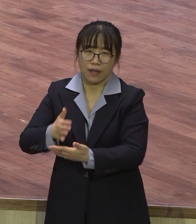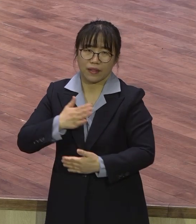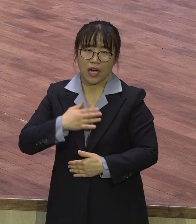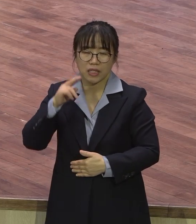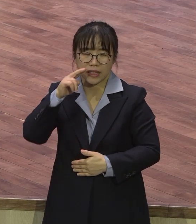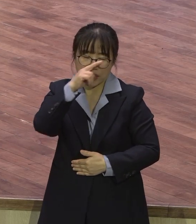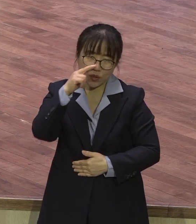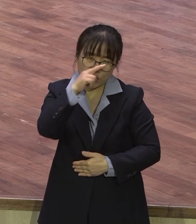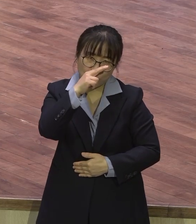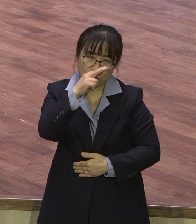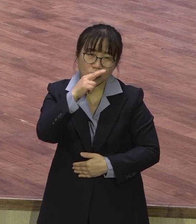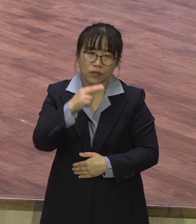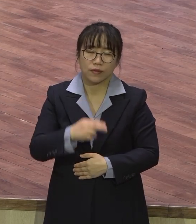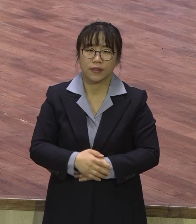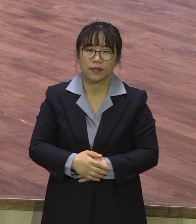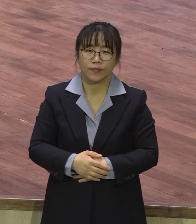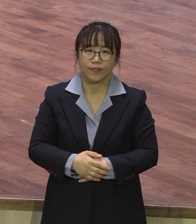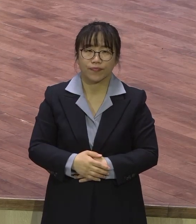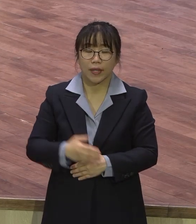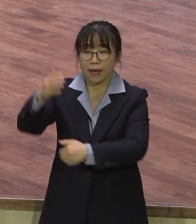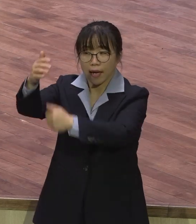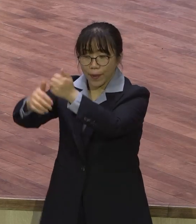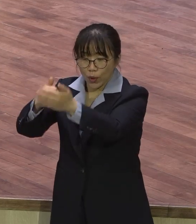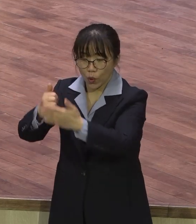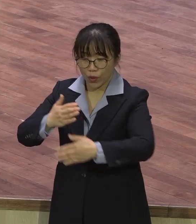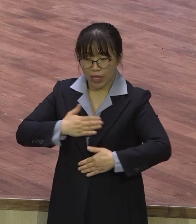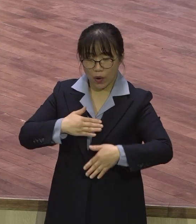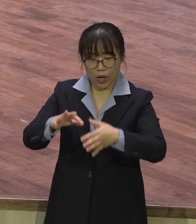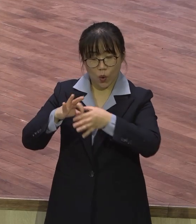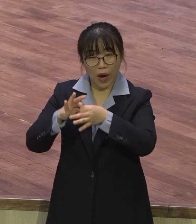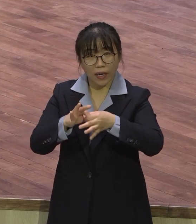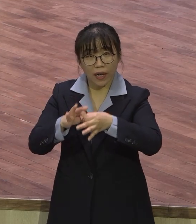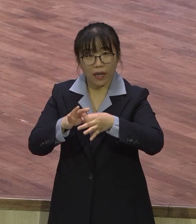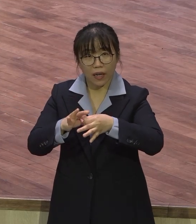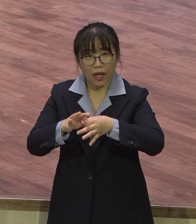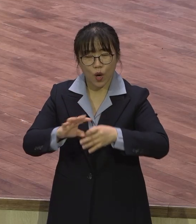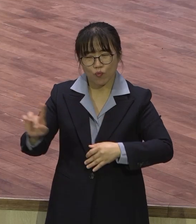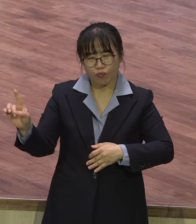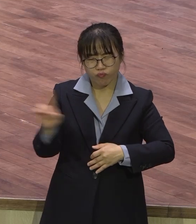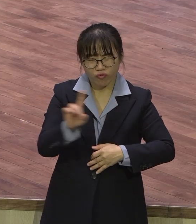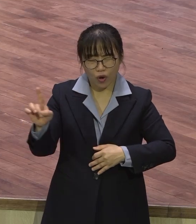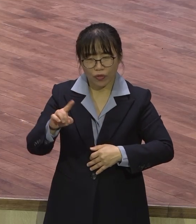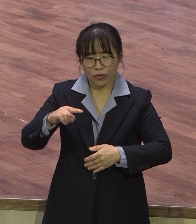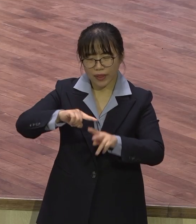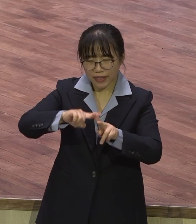하나님이죠 그러니까 하나님과 나와의 관계에서 그 어떤 것도 끼어들면 우상이라는 거예요